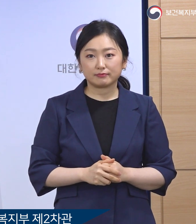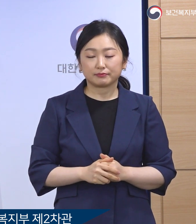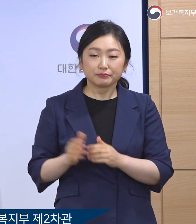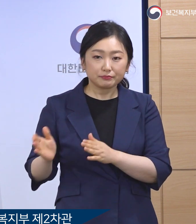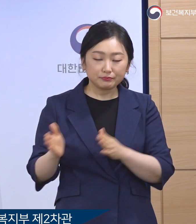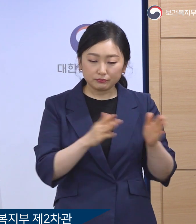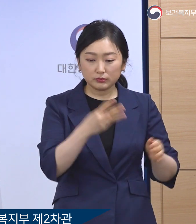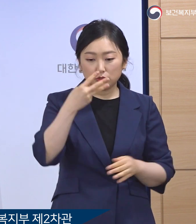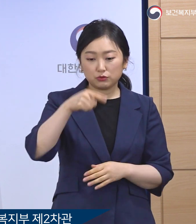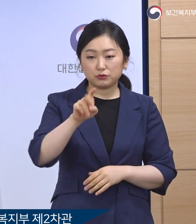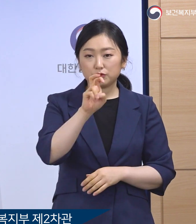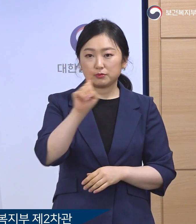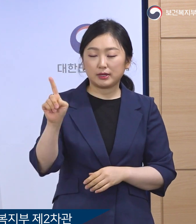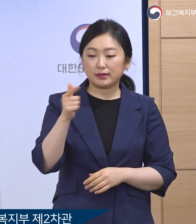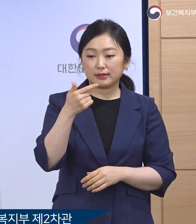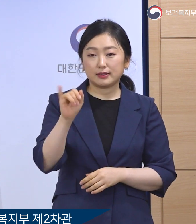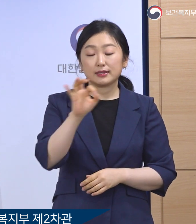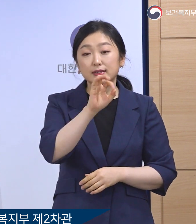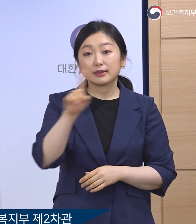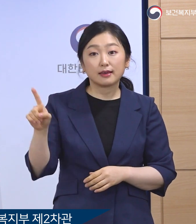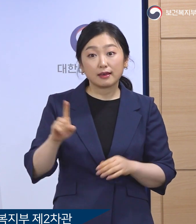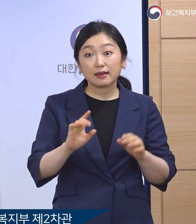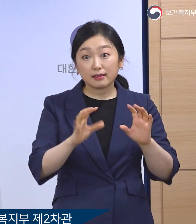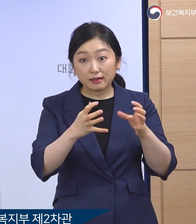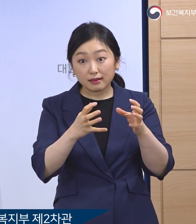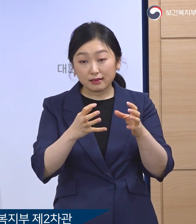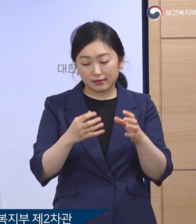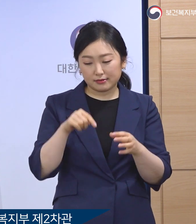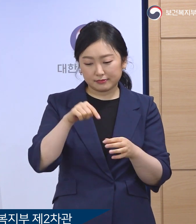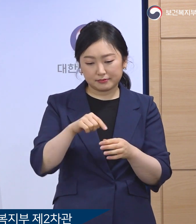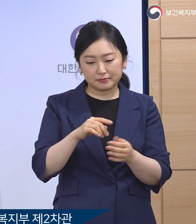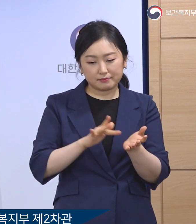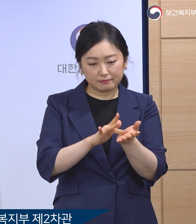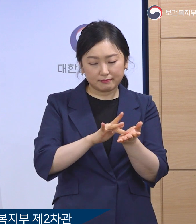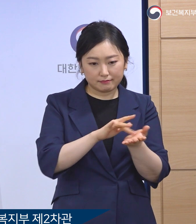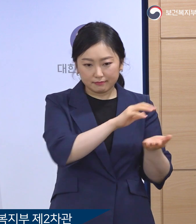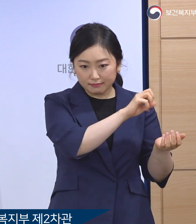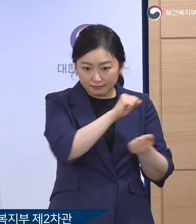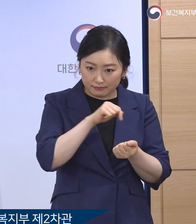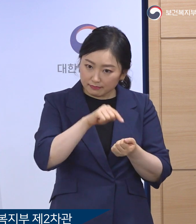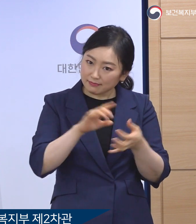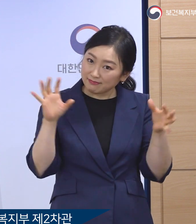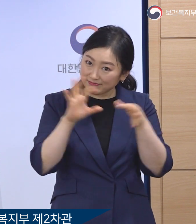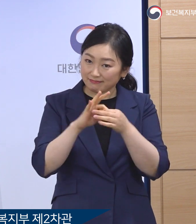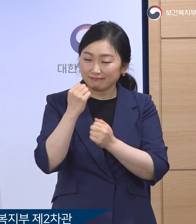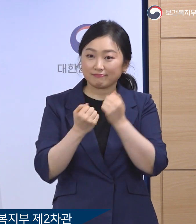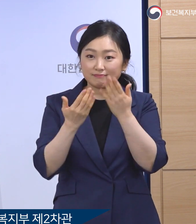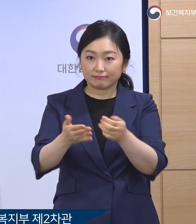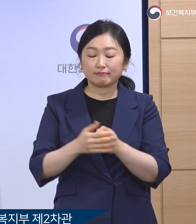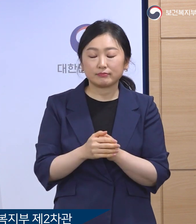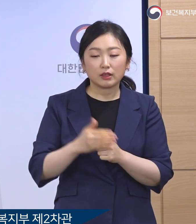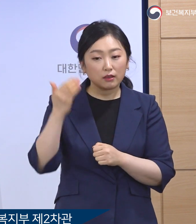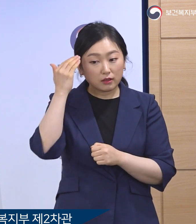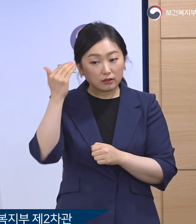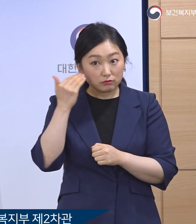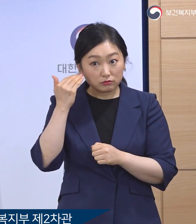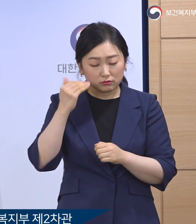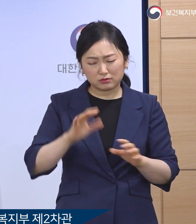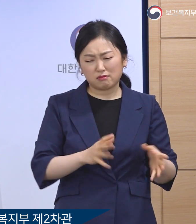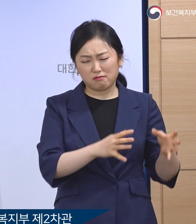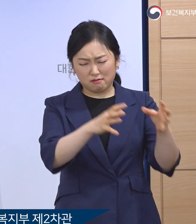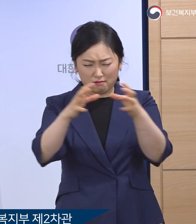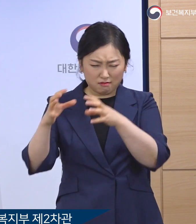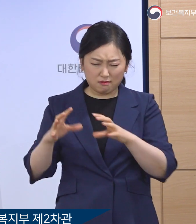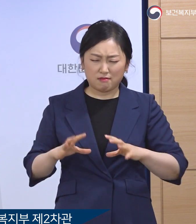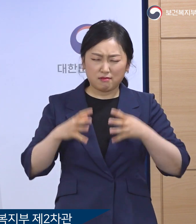다음으로 루마니아 정부와의 백신 협력에 대해 말씀드리겠습니다. 우리 정부는 전 세계적으로 백신이